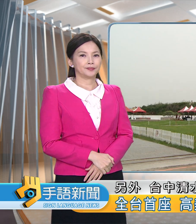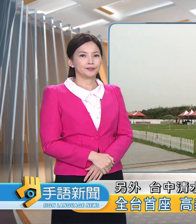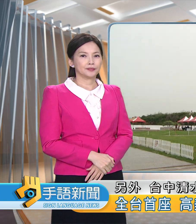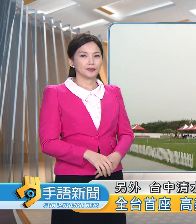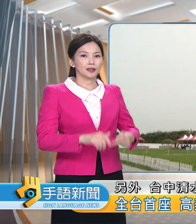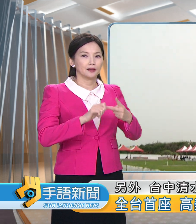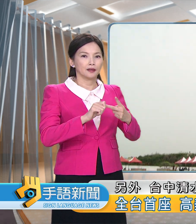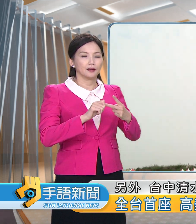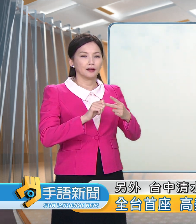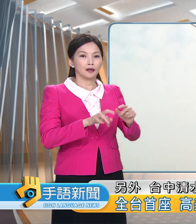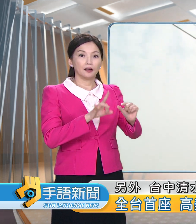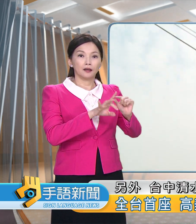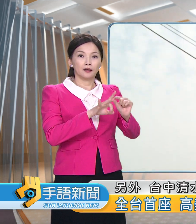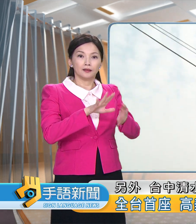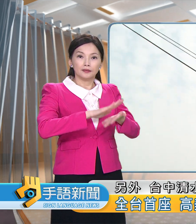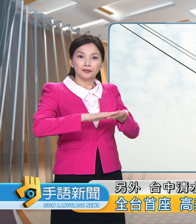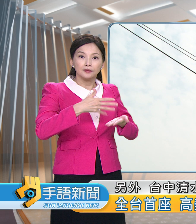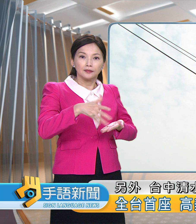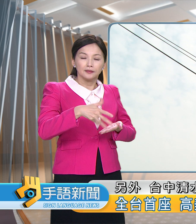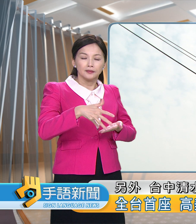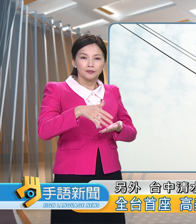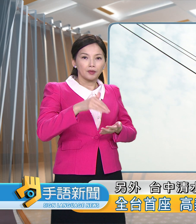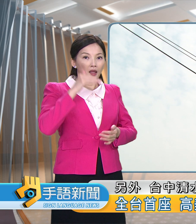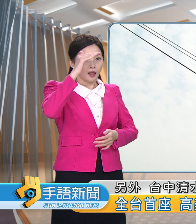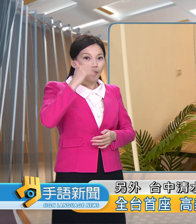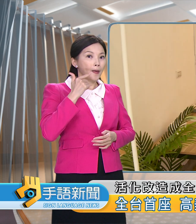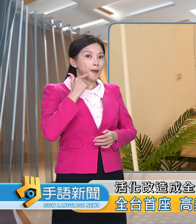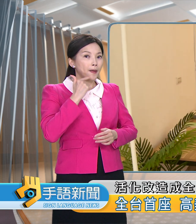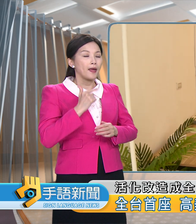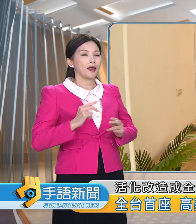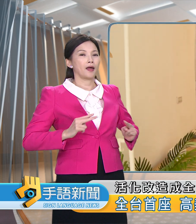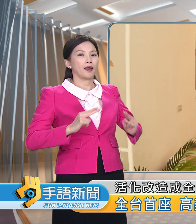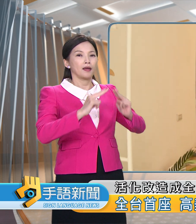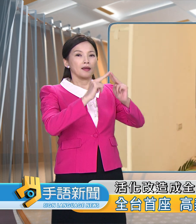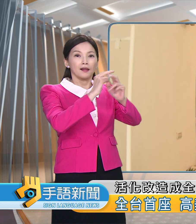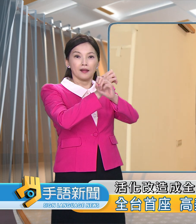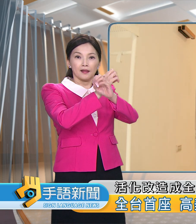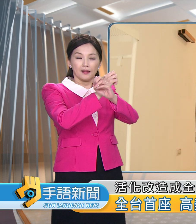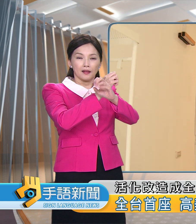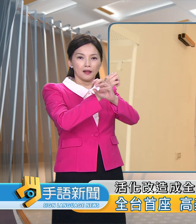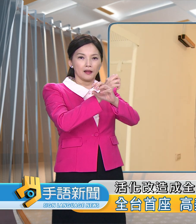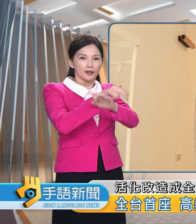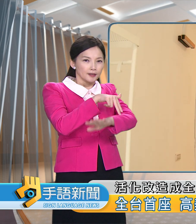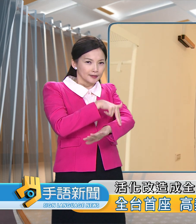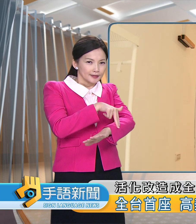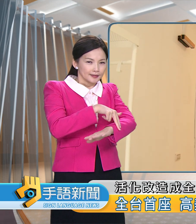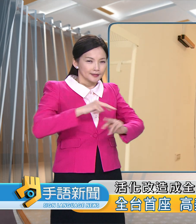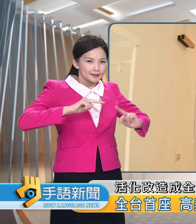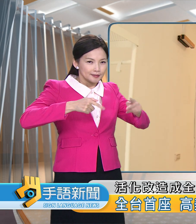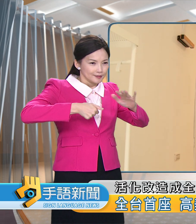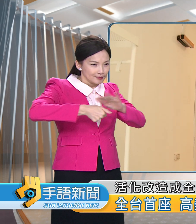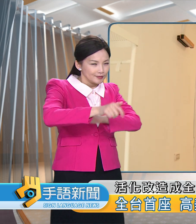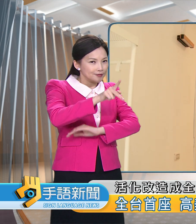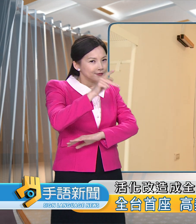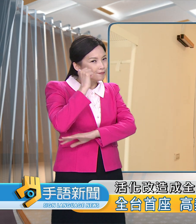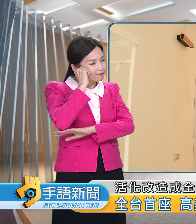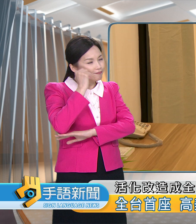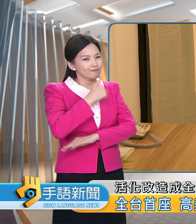台中清水的高美灯塔，活化改造成全台首座提供民宿服务的灯